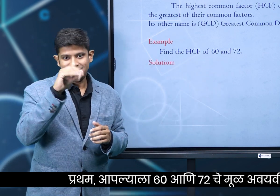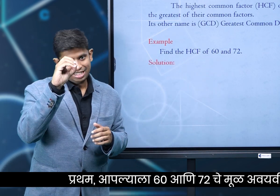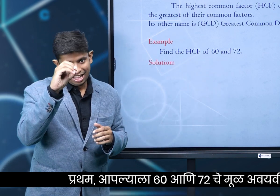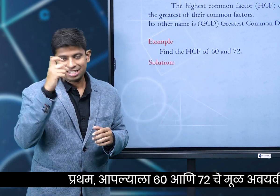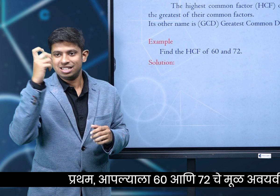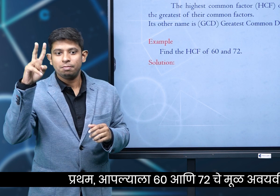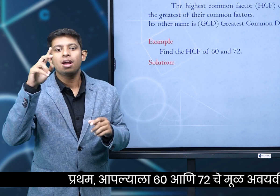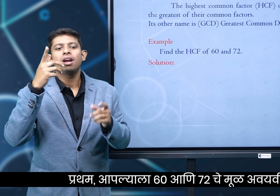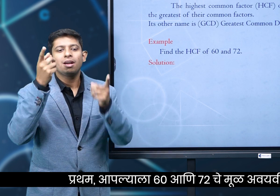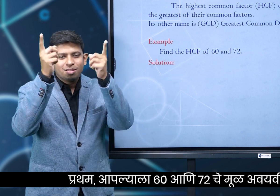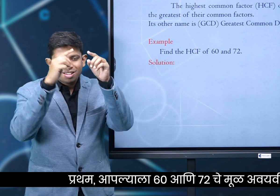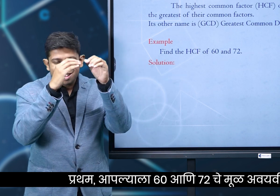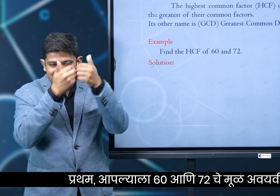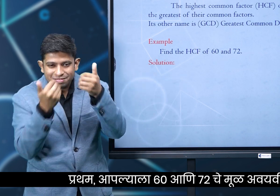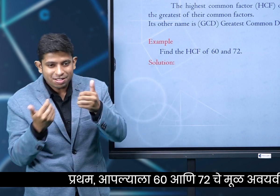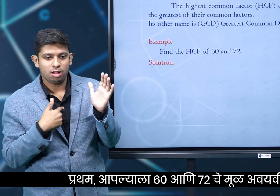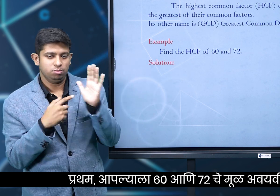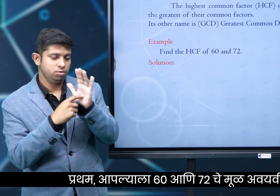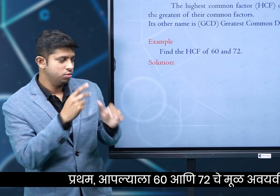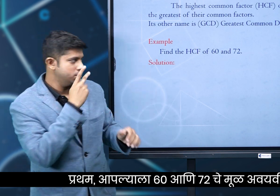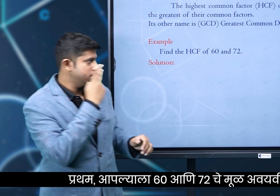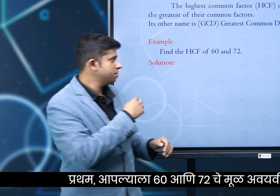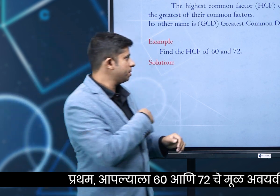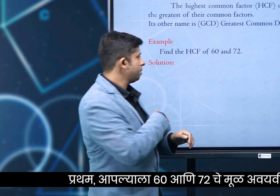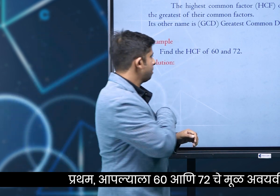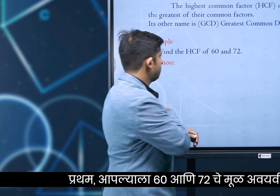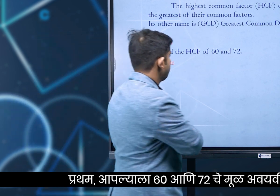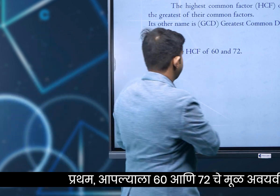प्रथम आपल्याला 60 आणि 72चे मूळ अवयवीकरण शोधावे लागेल.